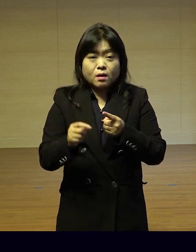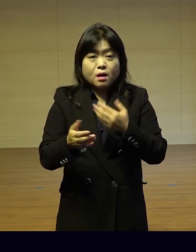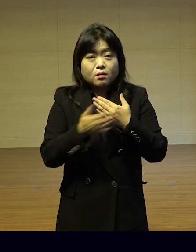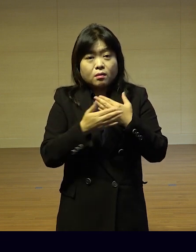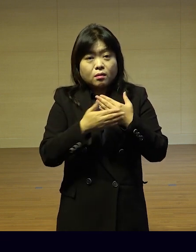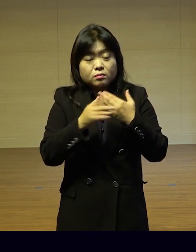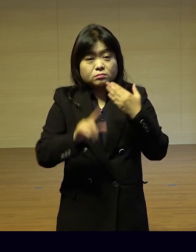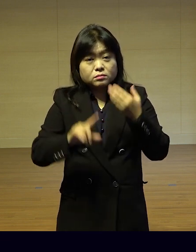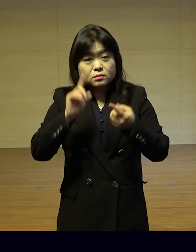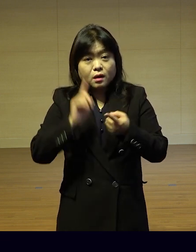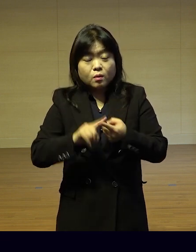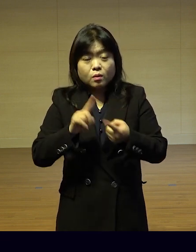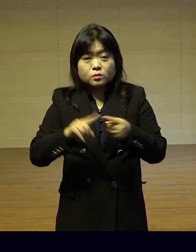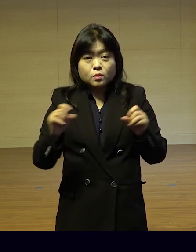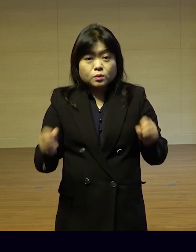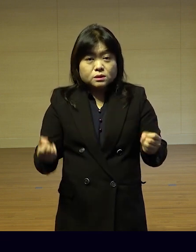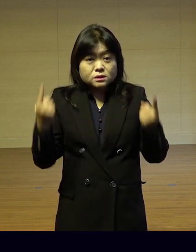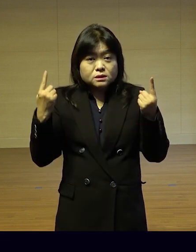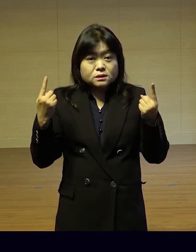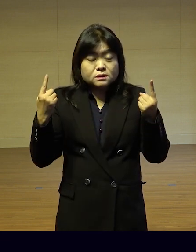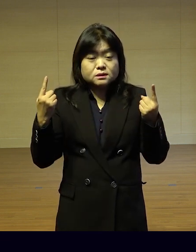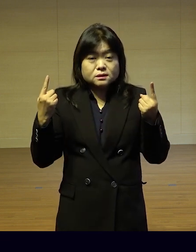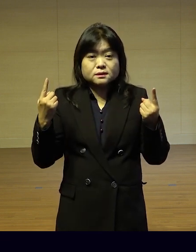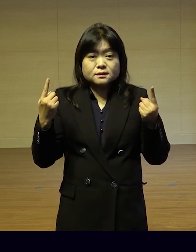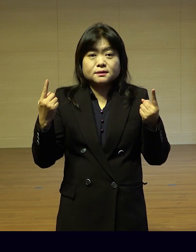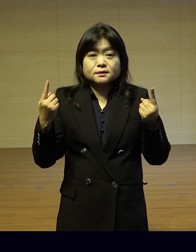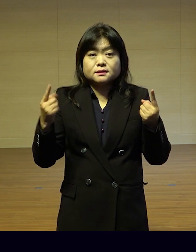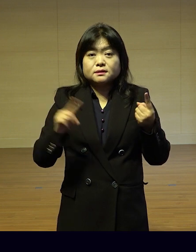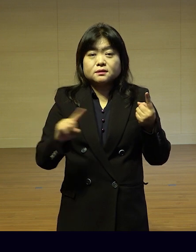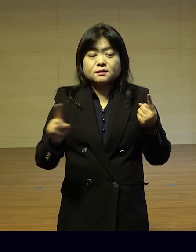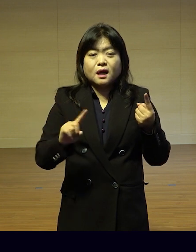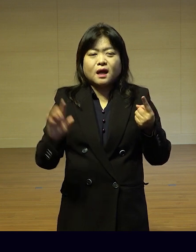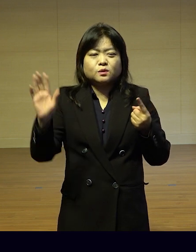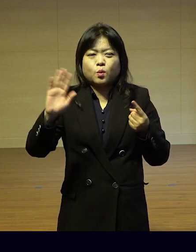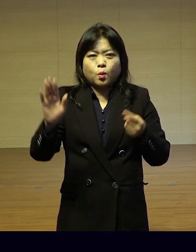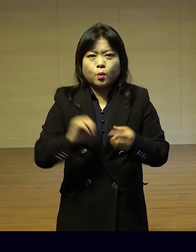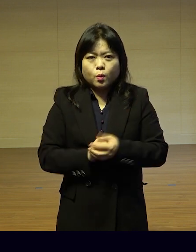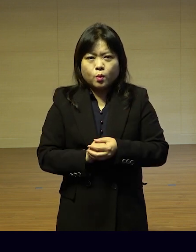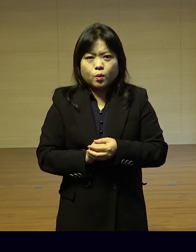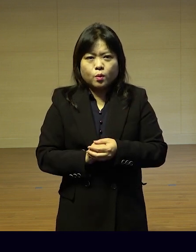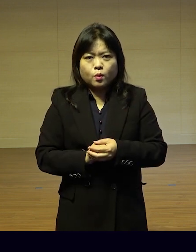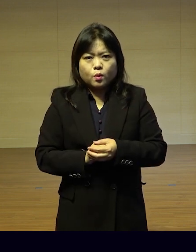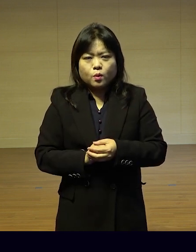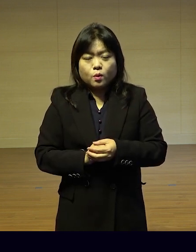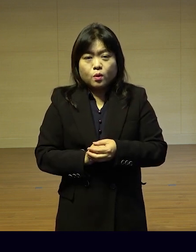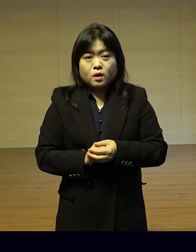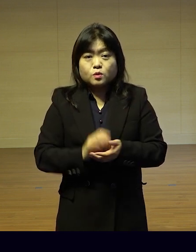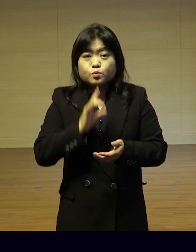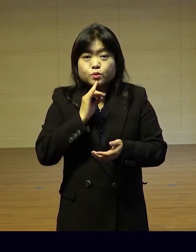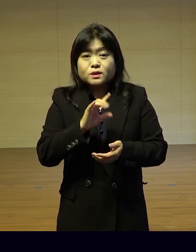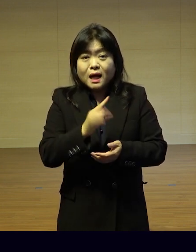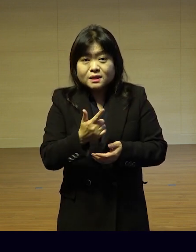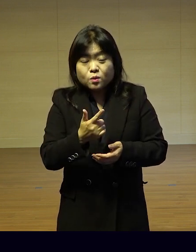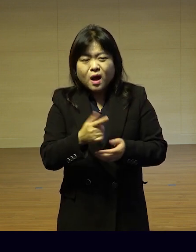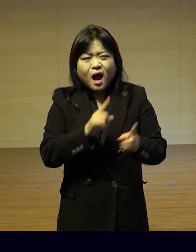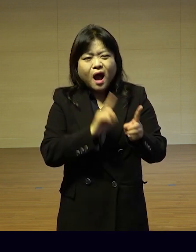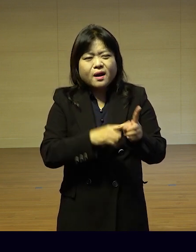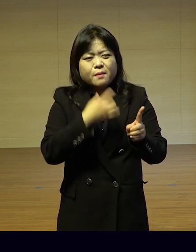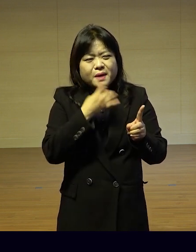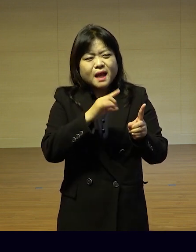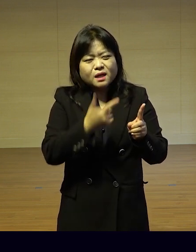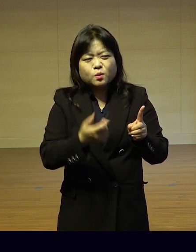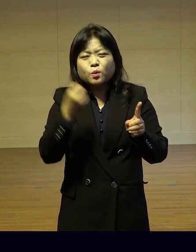그대로 simultaneously가 아니고 그뿐만이 아니라 한편만이 아니라